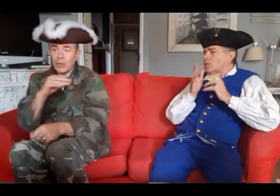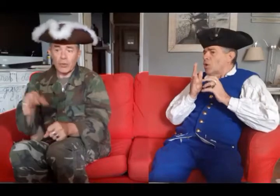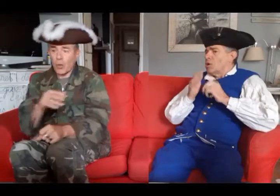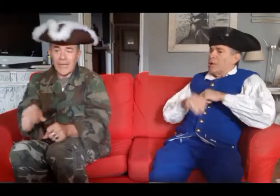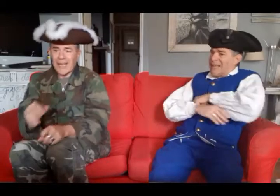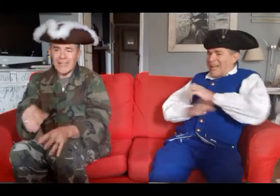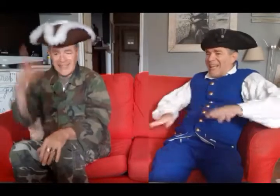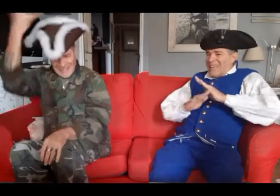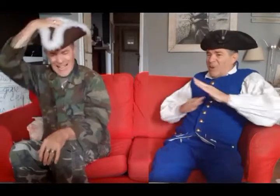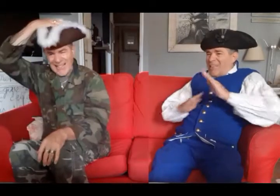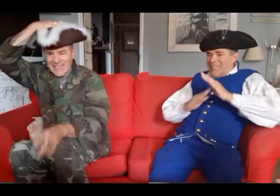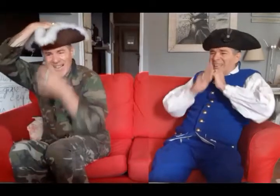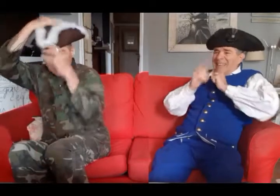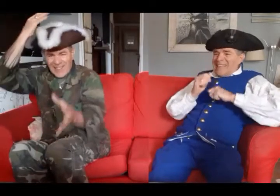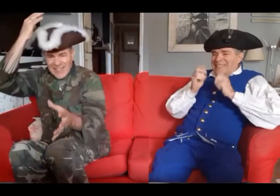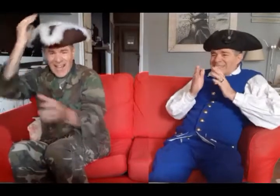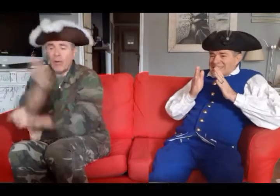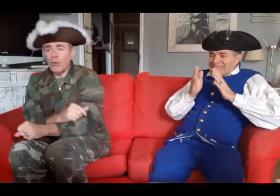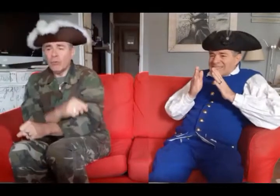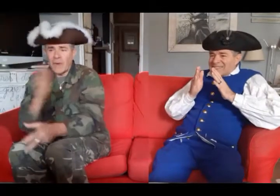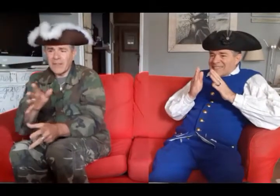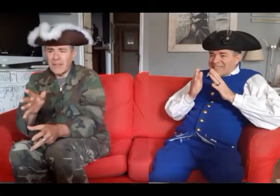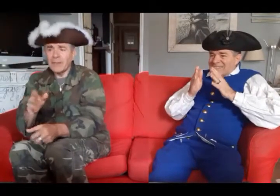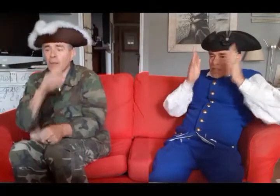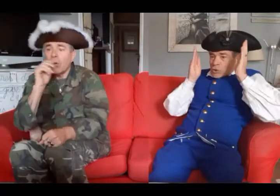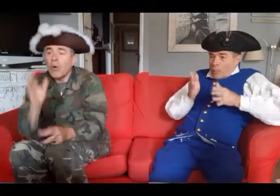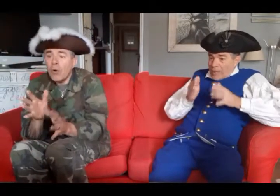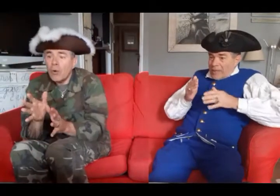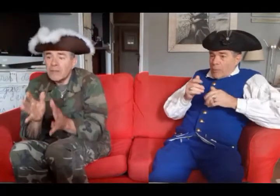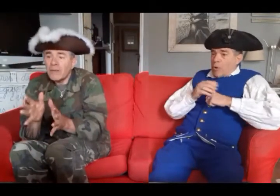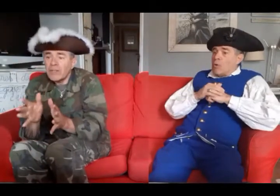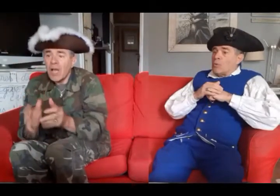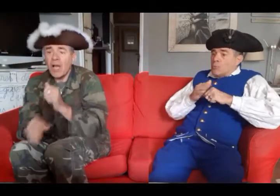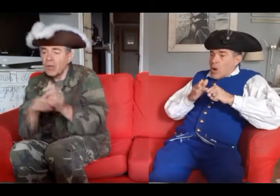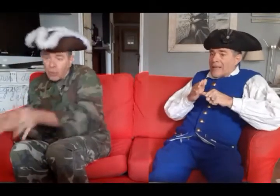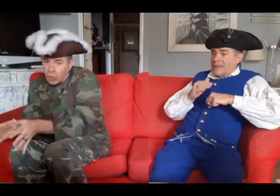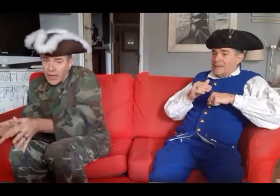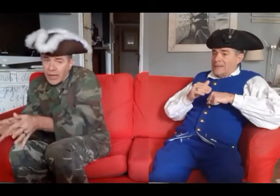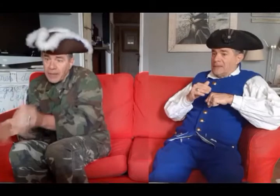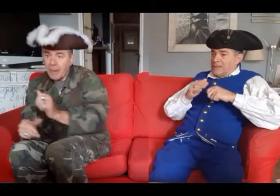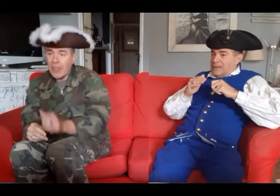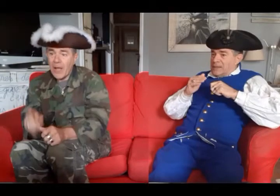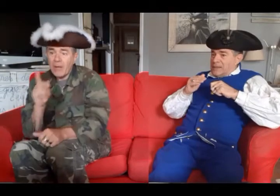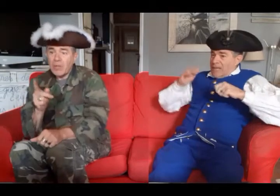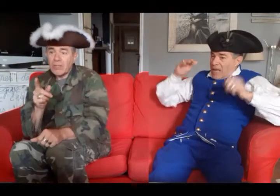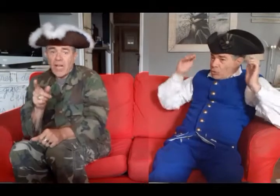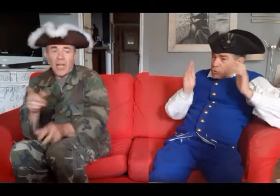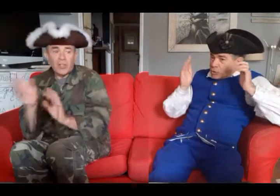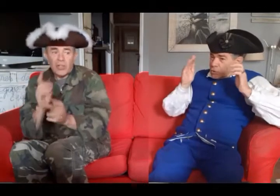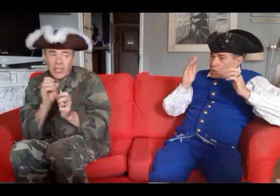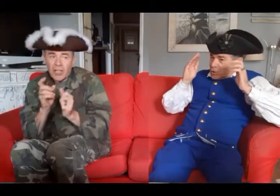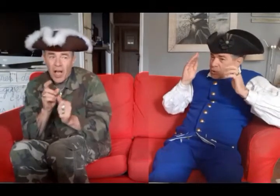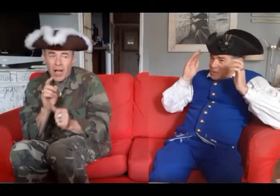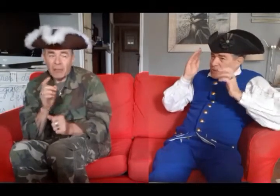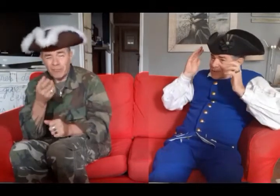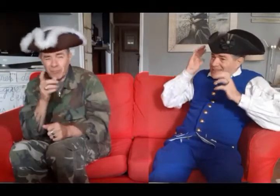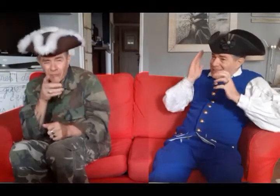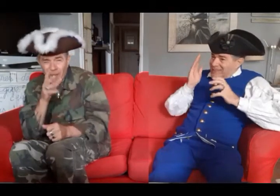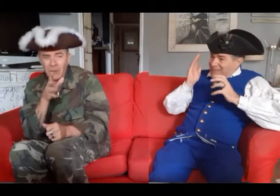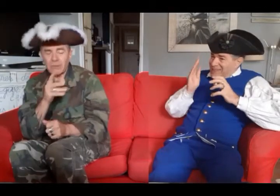Rien du tout. Bravo, oui. 4h15, tout le monde dans les camions. Tout le monde dans les camions. 5h moins le quart, sur le terrain. Bon, le terrain, j'ai déjà été en